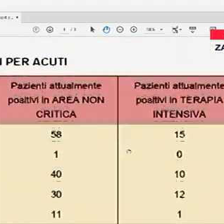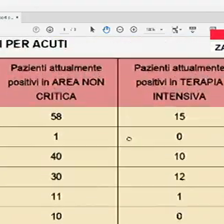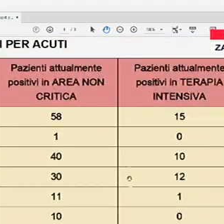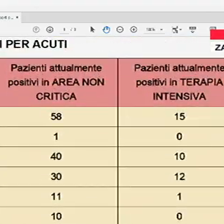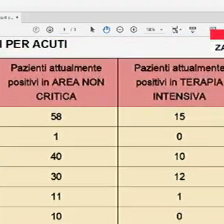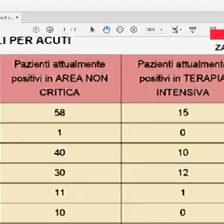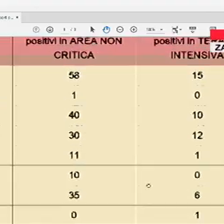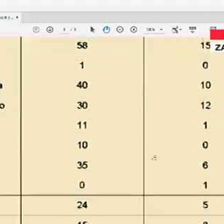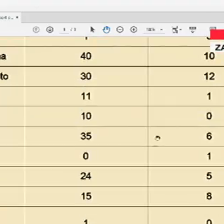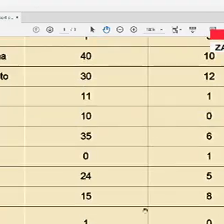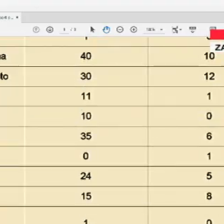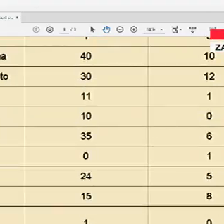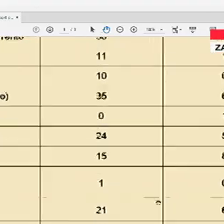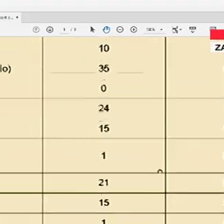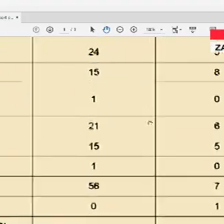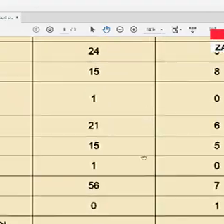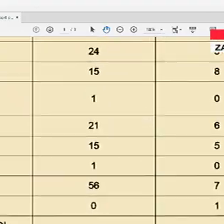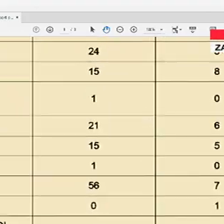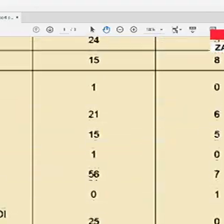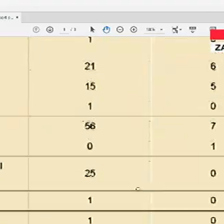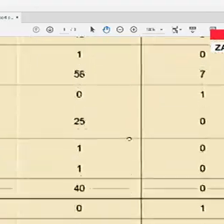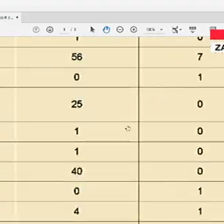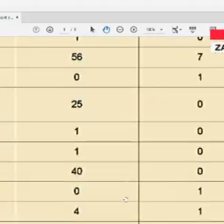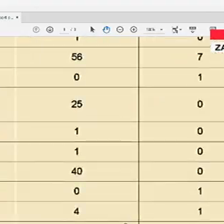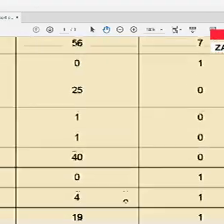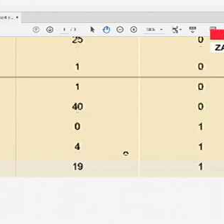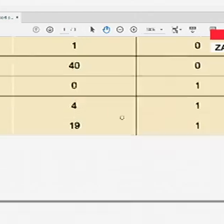La situazione della sanità